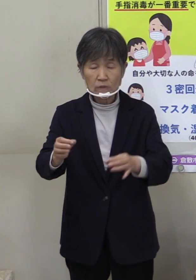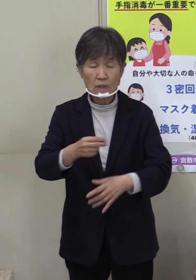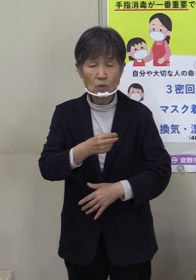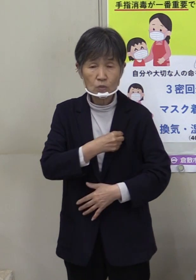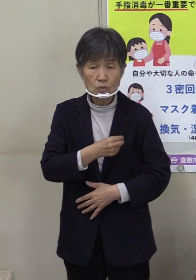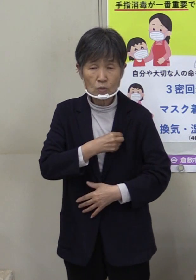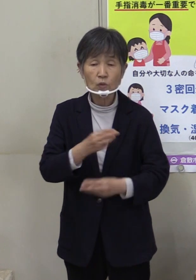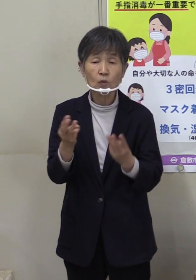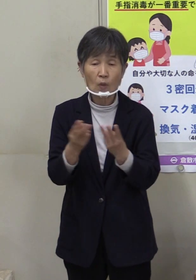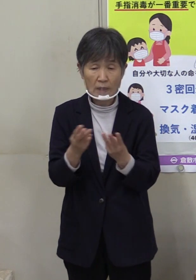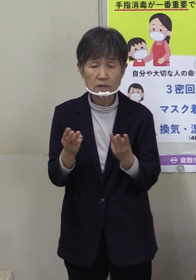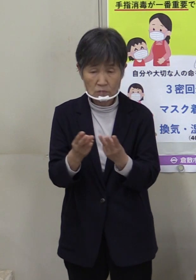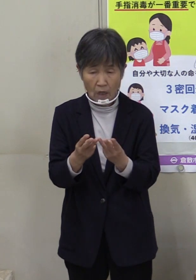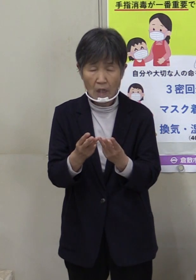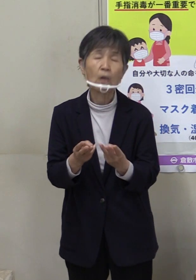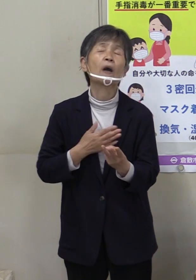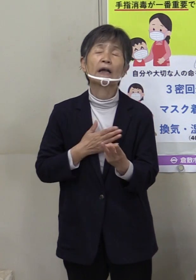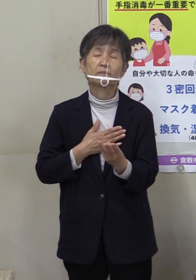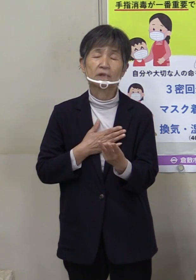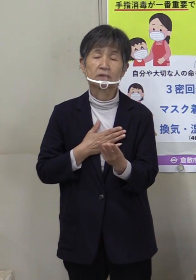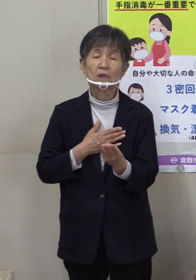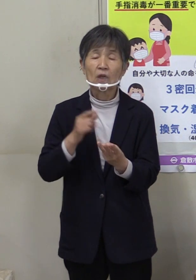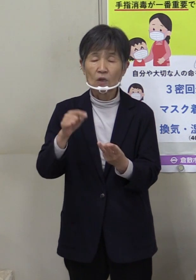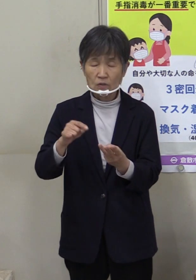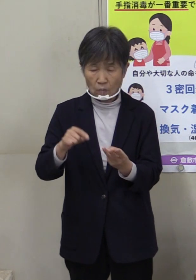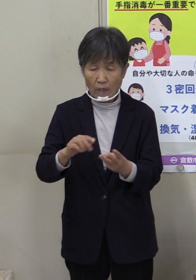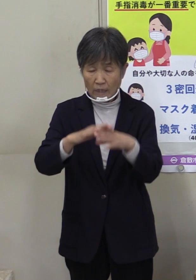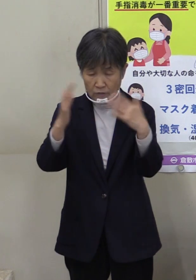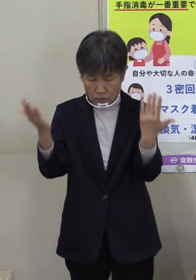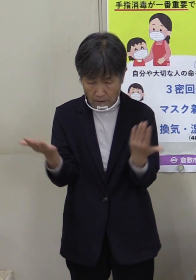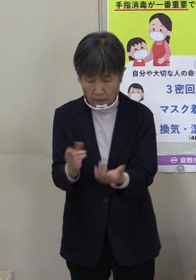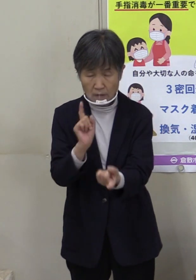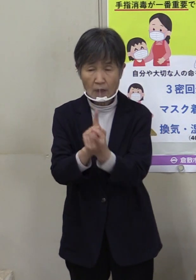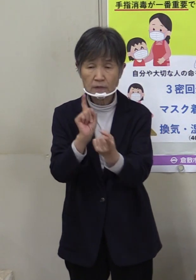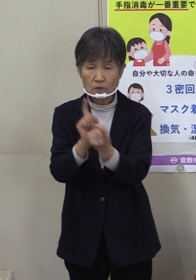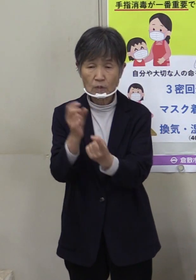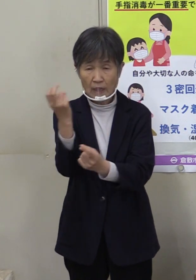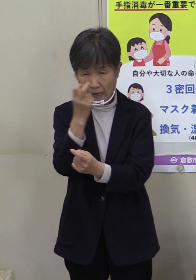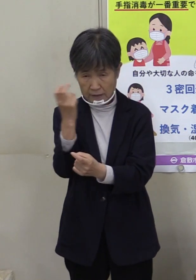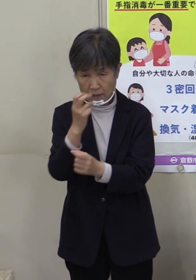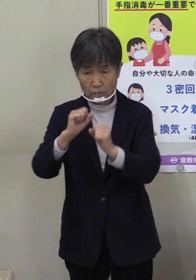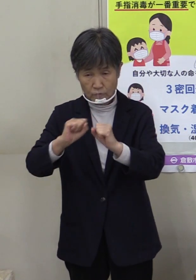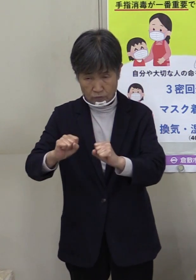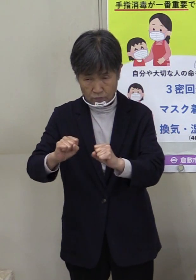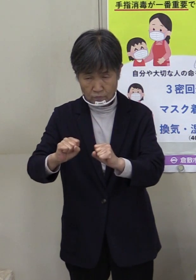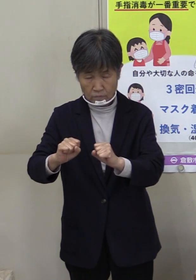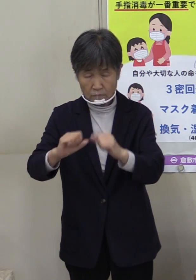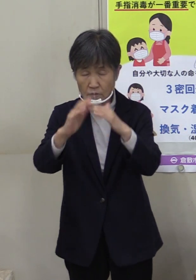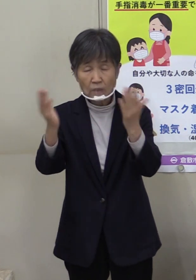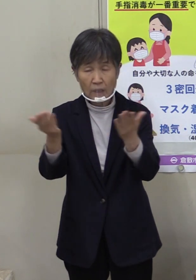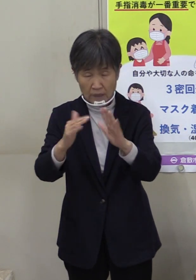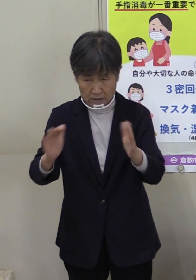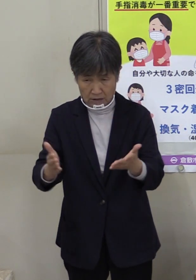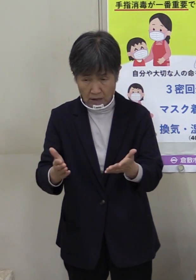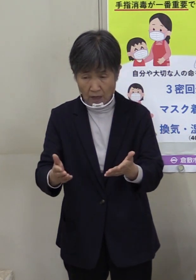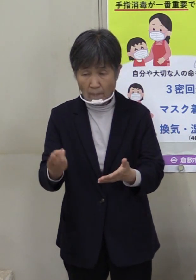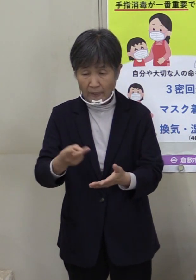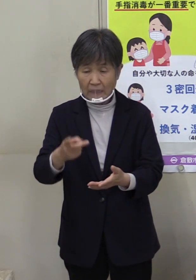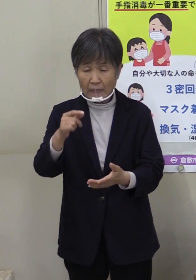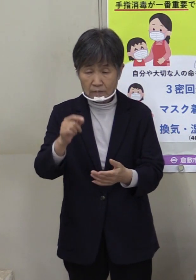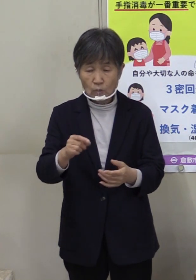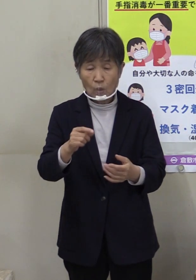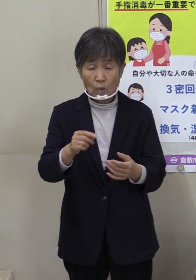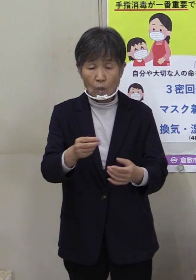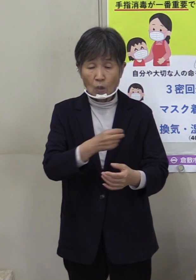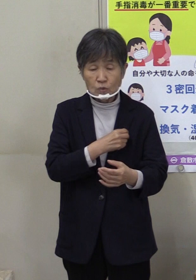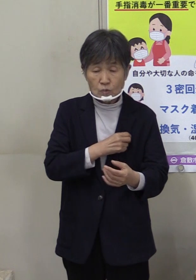方の数は当然分かりますので、その方はもう全てを対象として検査をするという形になりますし、それに関わった人は、